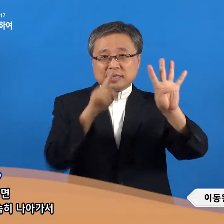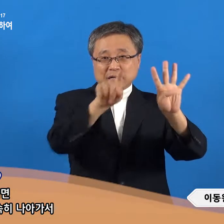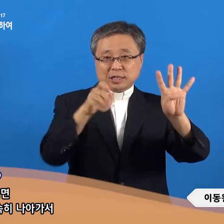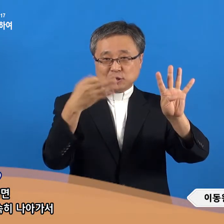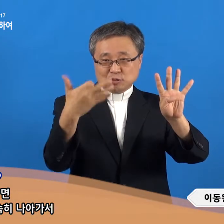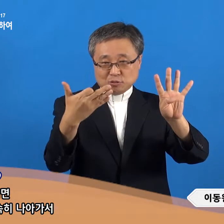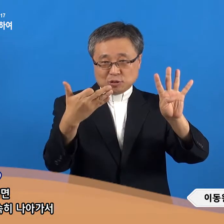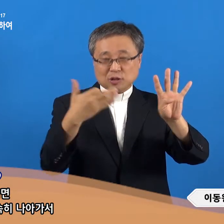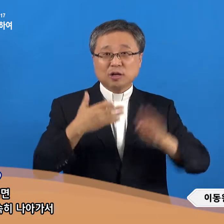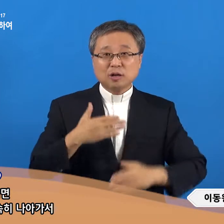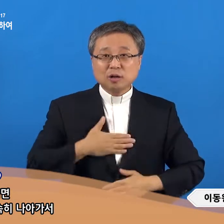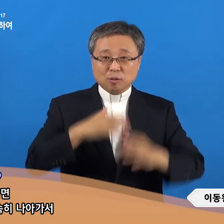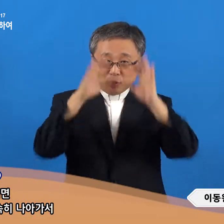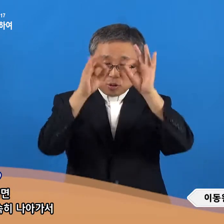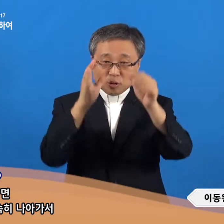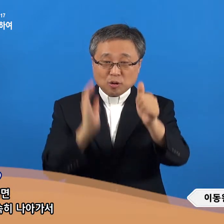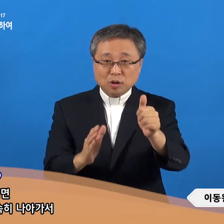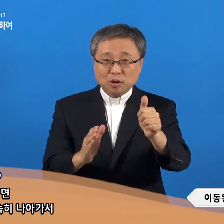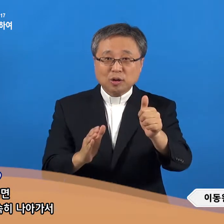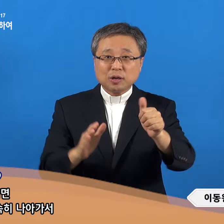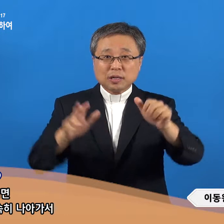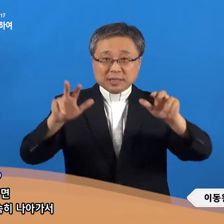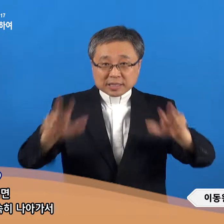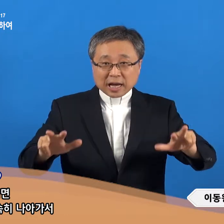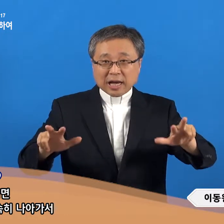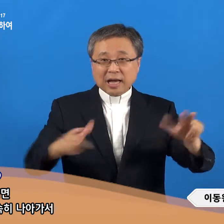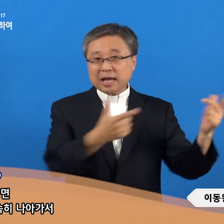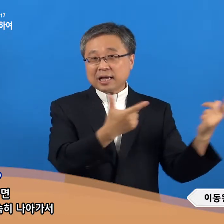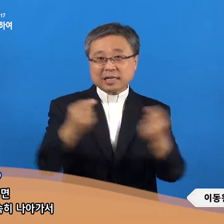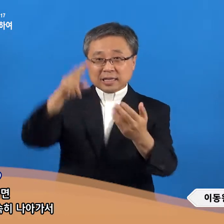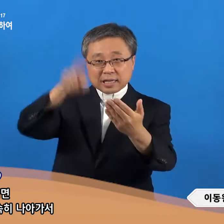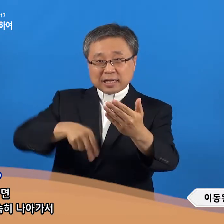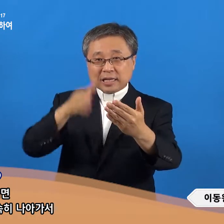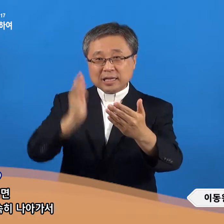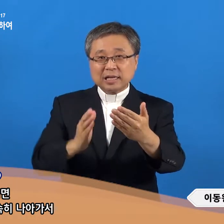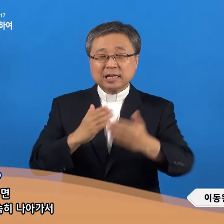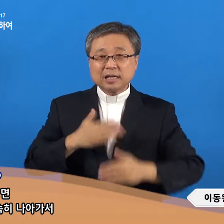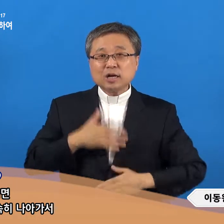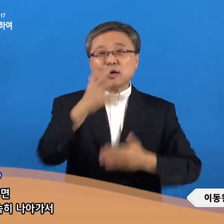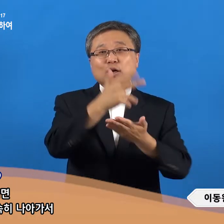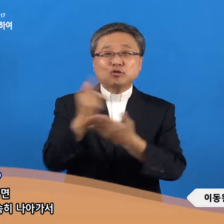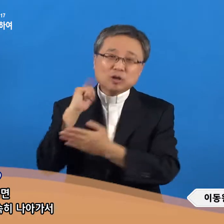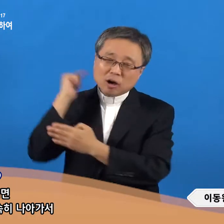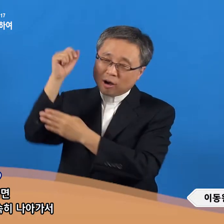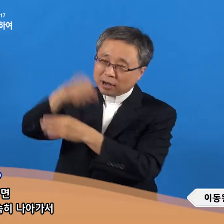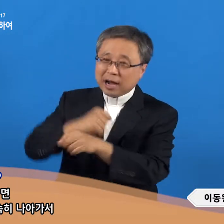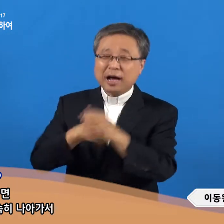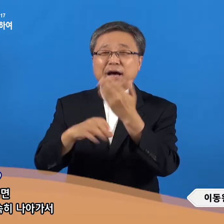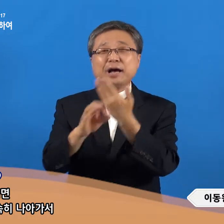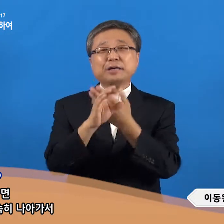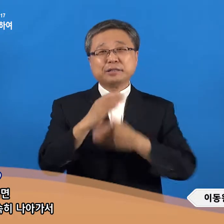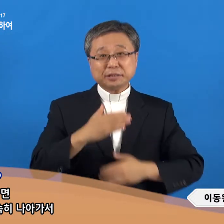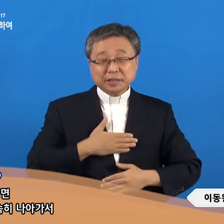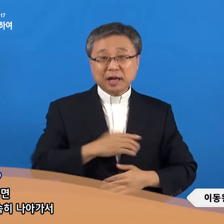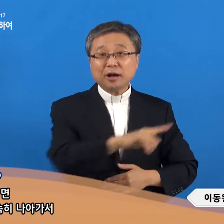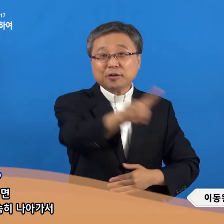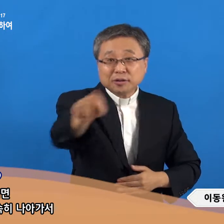고린도전서 4장 19절 자 같이 읽습니다. 시작. 주께서 허락하시면 내가 너희에게